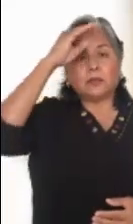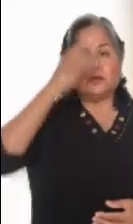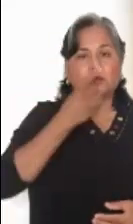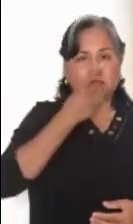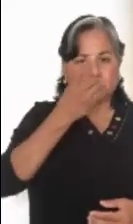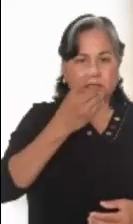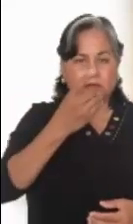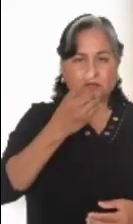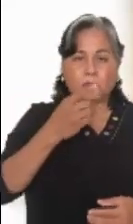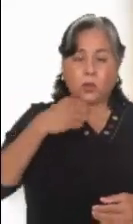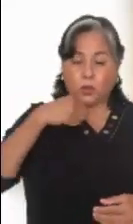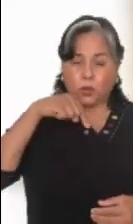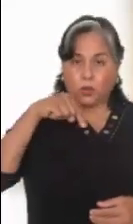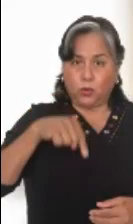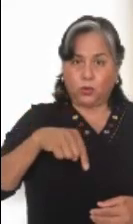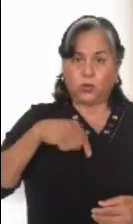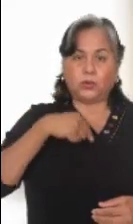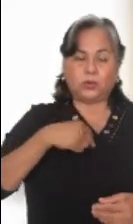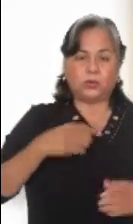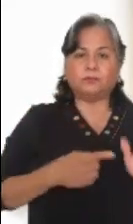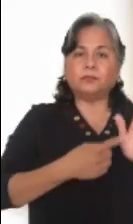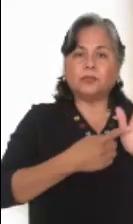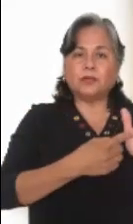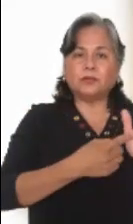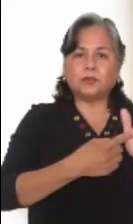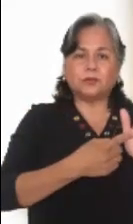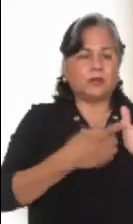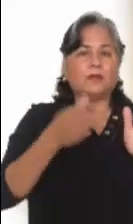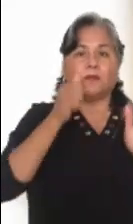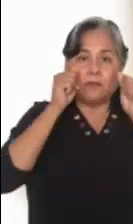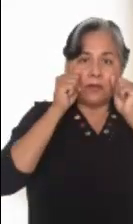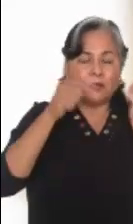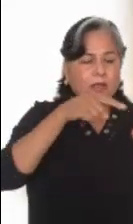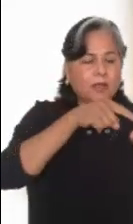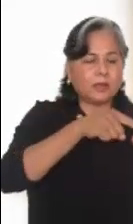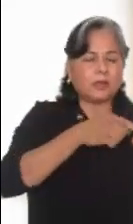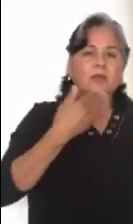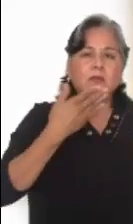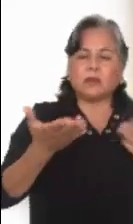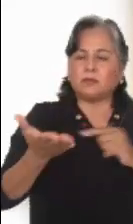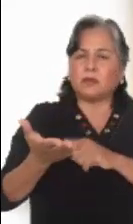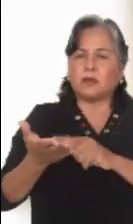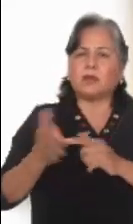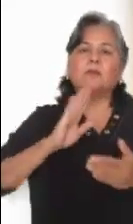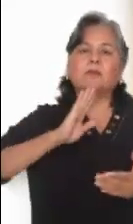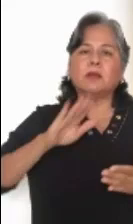Señor: hoy pongo delante de ti la vida y el bien, o la muerte y el